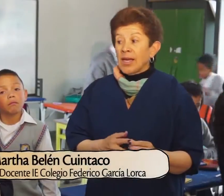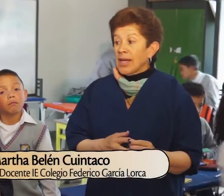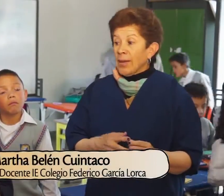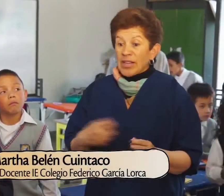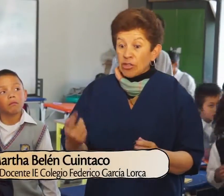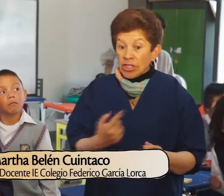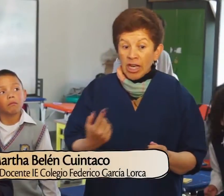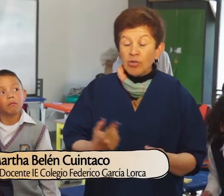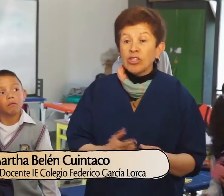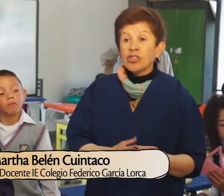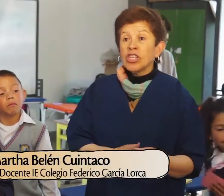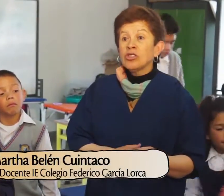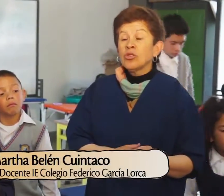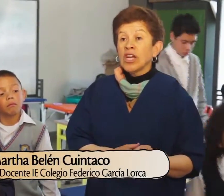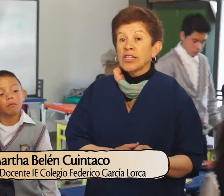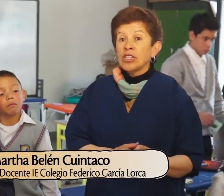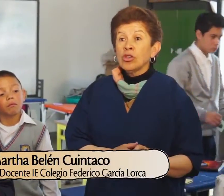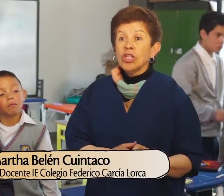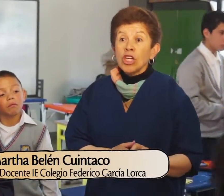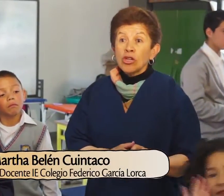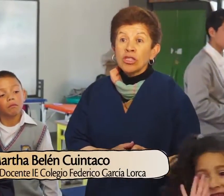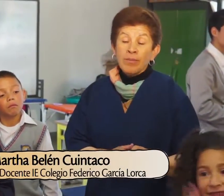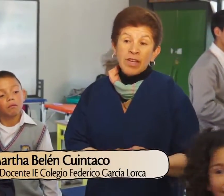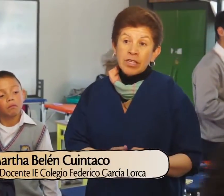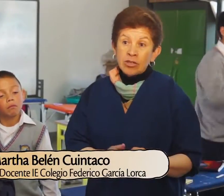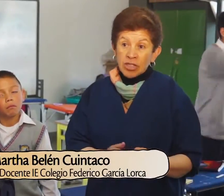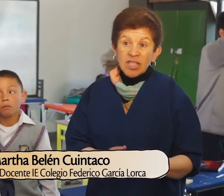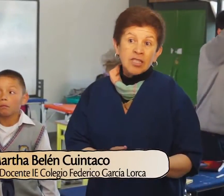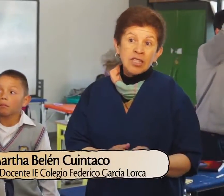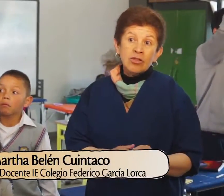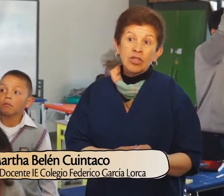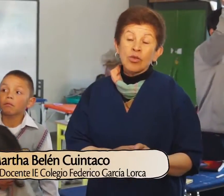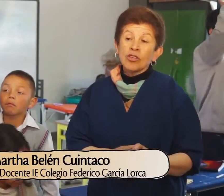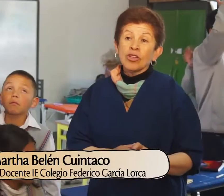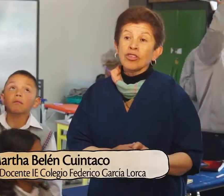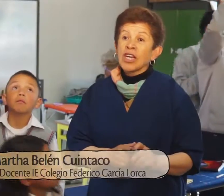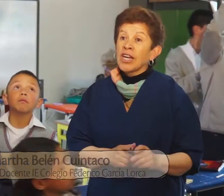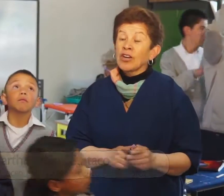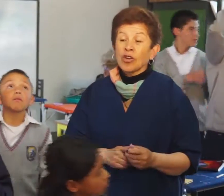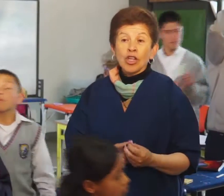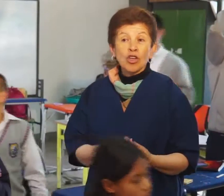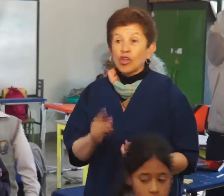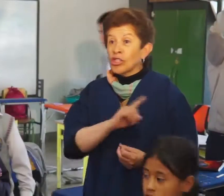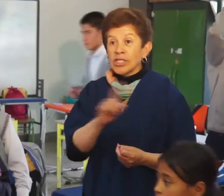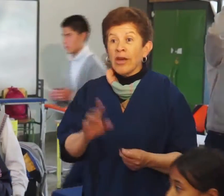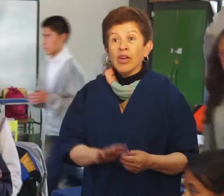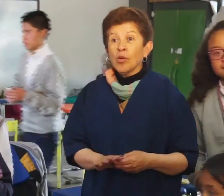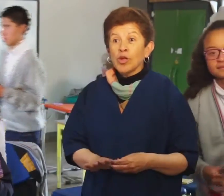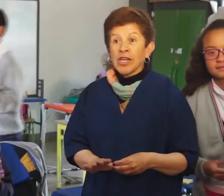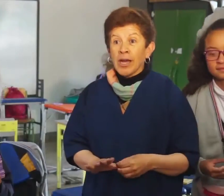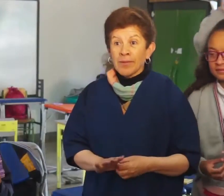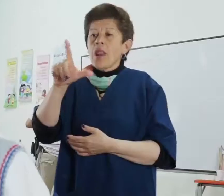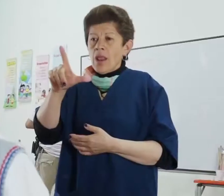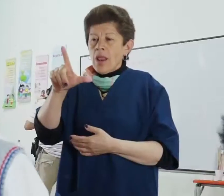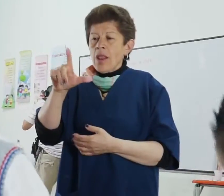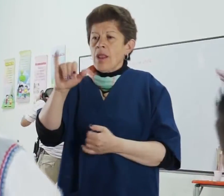La mayoría de nuestros estudiantes son hijos de padres oyentes, entonces cuando ellos llegan al colegio no se saben comunicar.